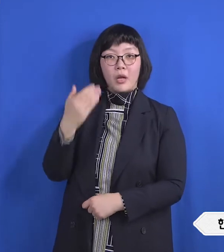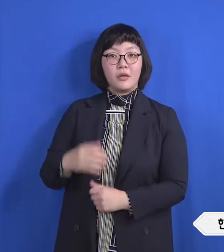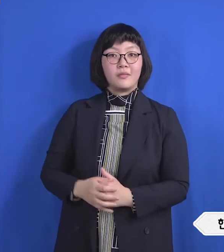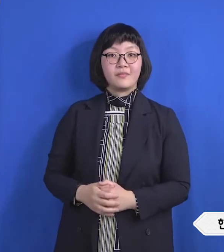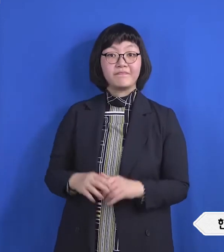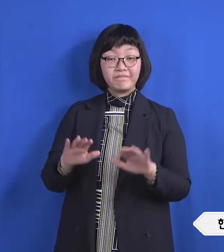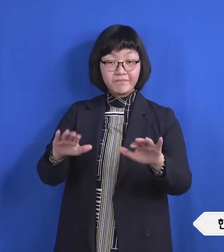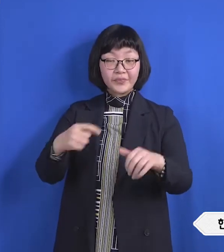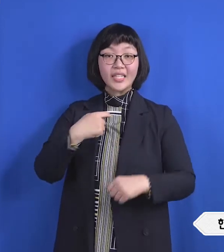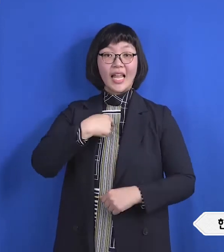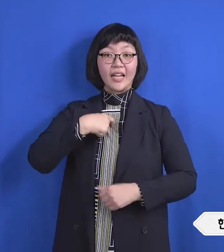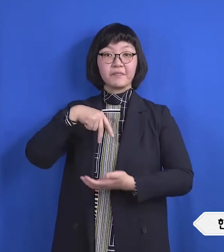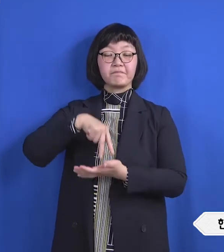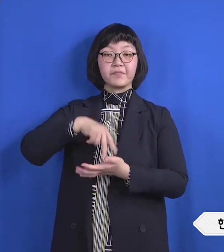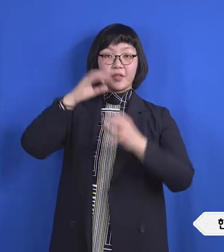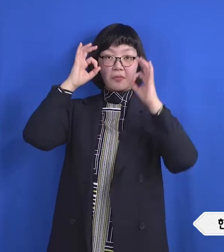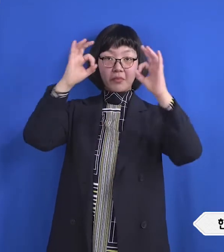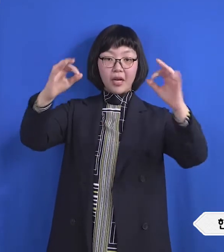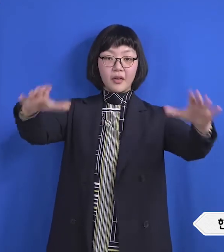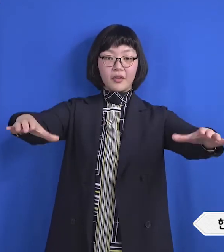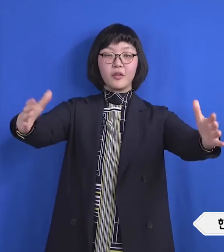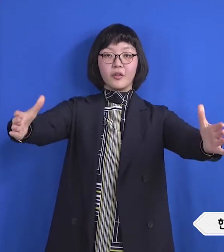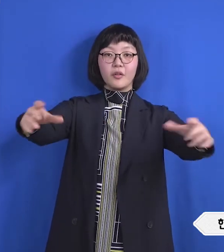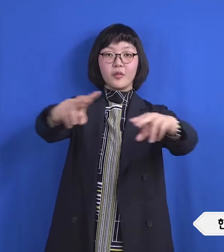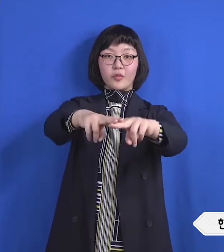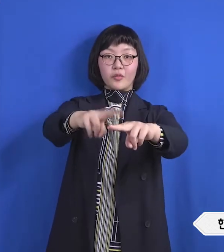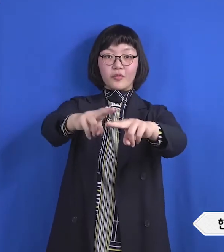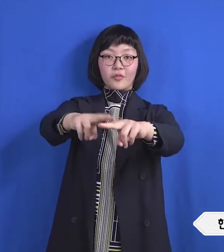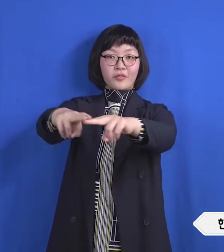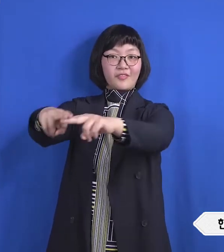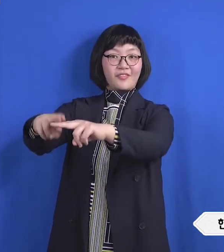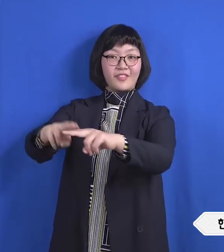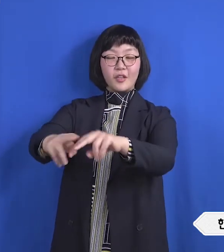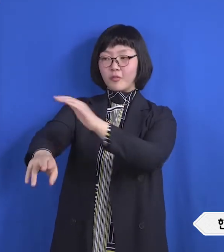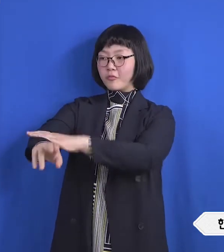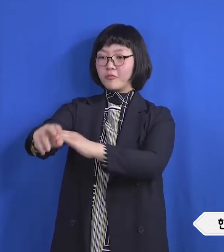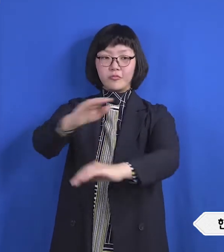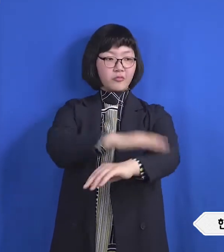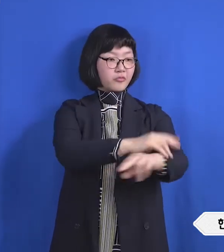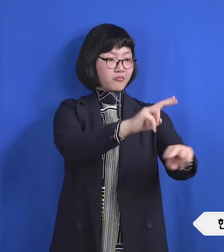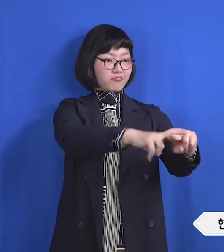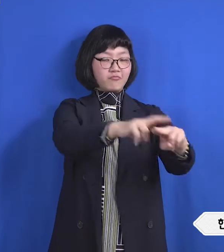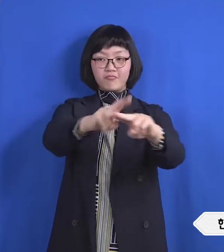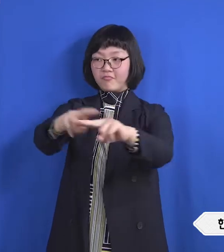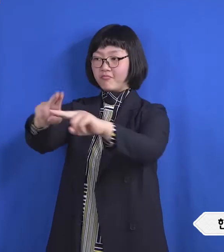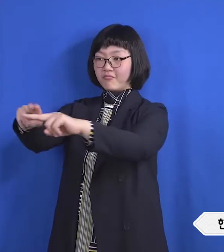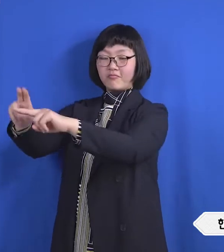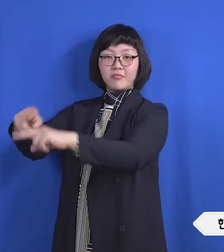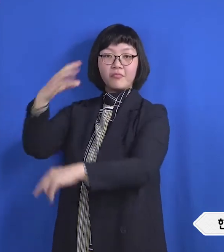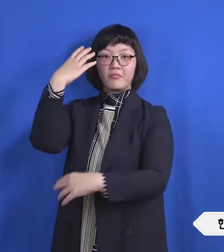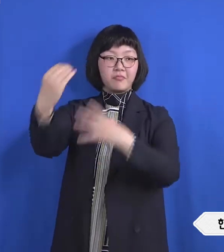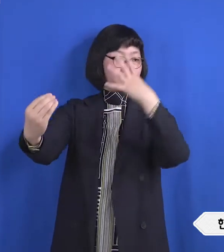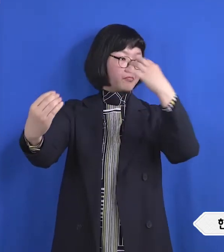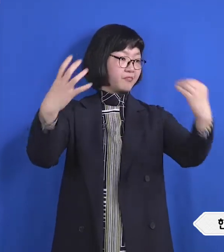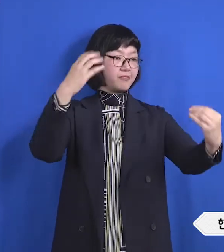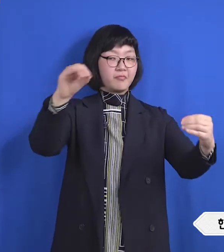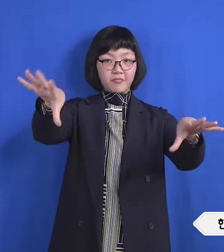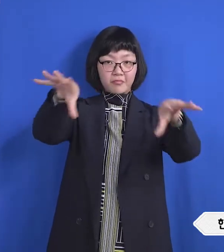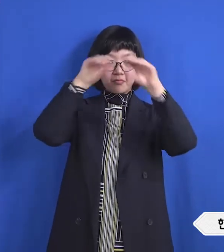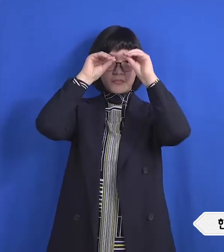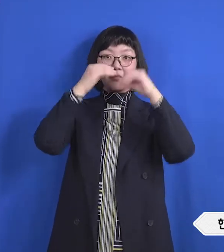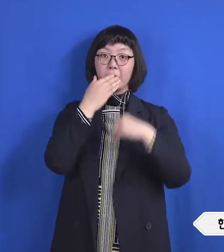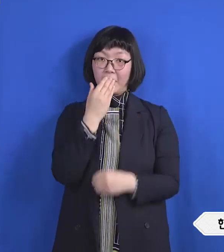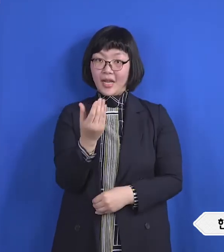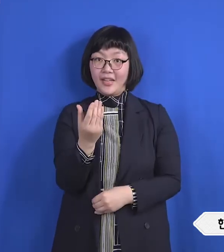지금 공간을 한눈으로 볼 수 있습니다. 이게 왼쪽에 계신 분들, 가운데 있는 분들, 오른쪽에 있는 분들, 저 공간을 한눈에 볼 수